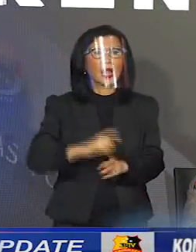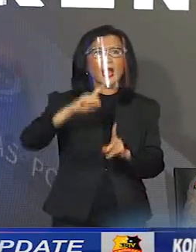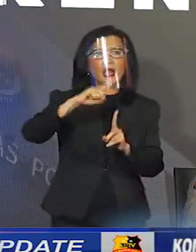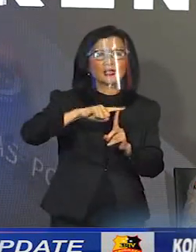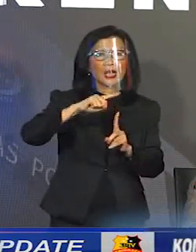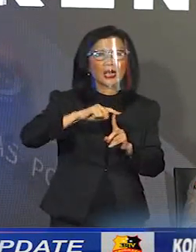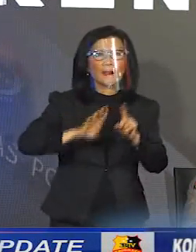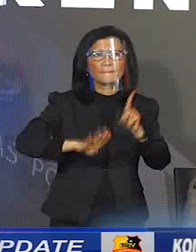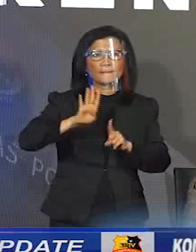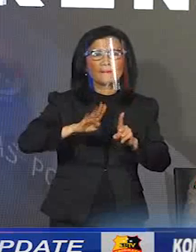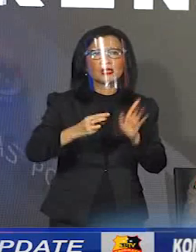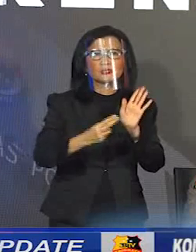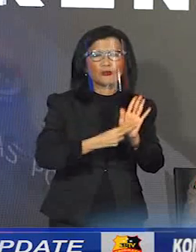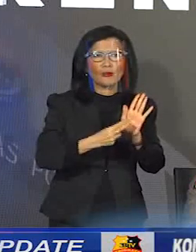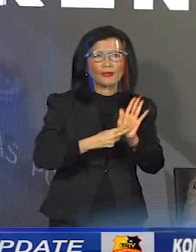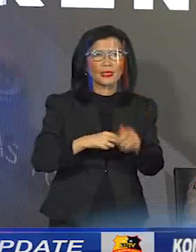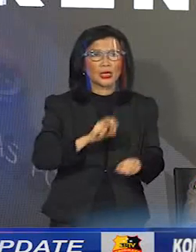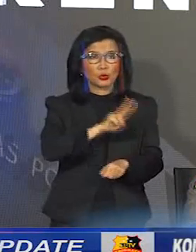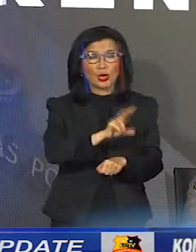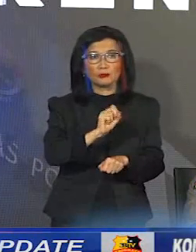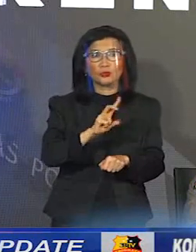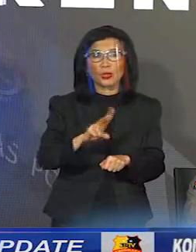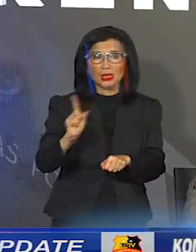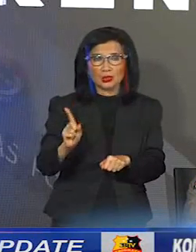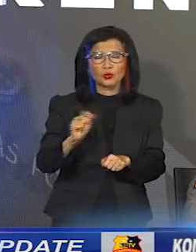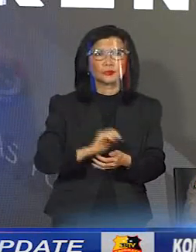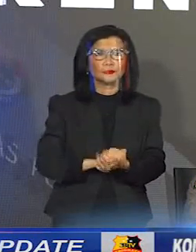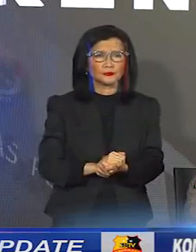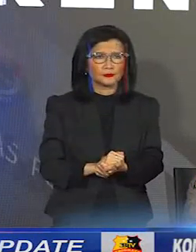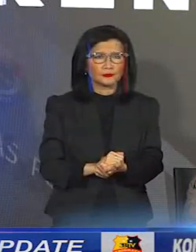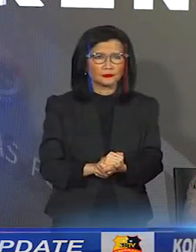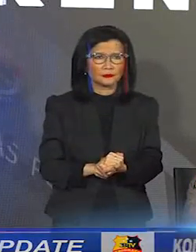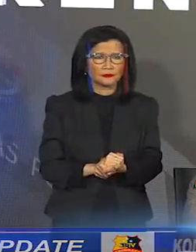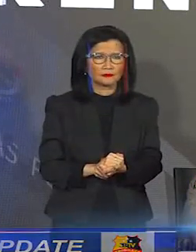tanggal 14 November 2021